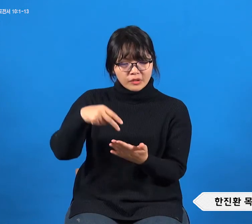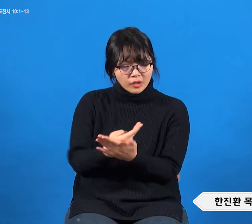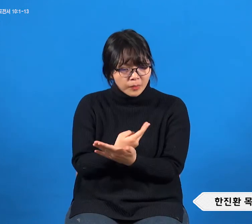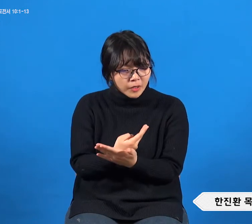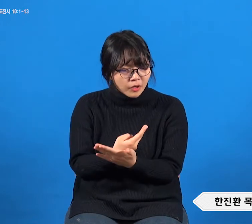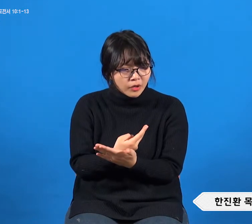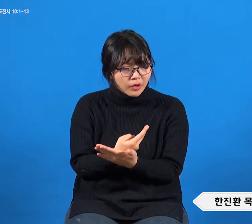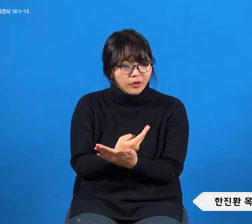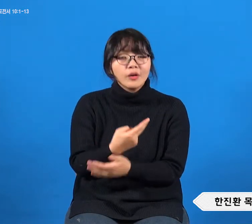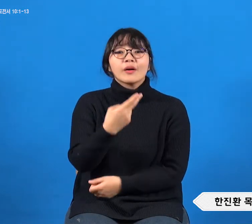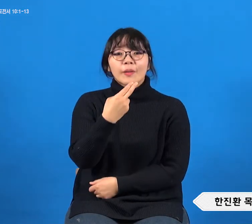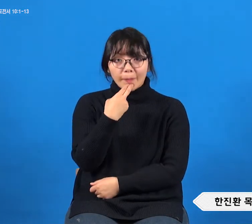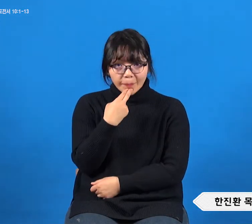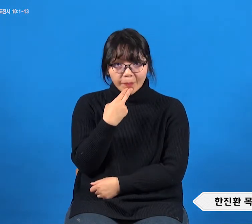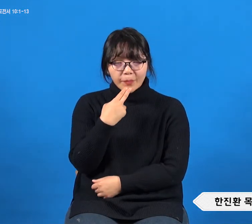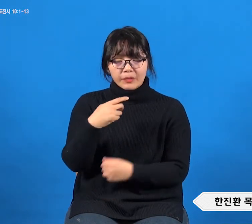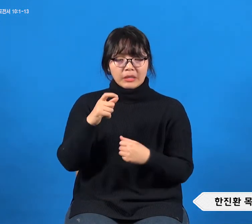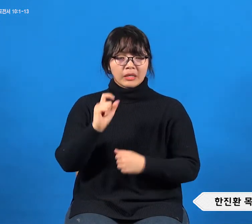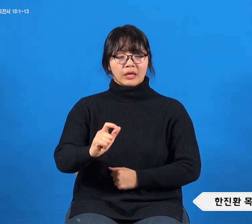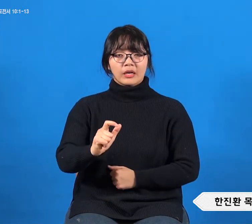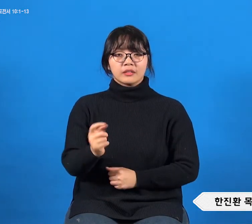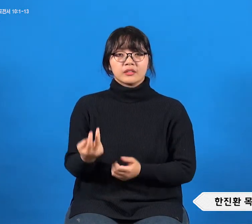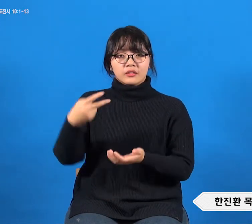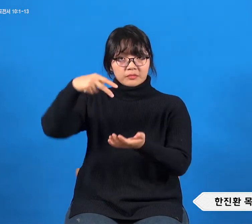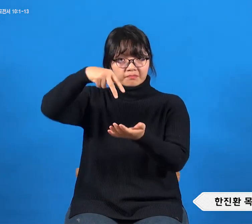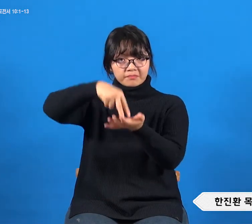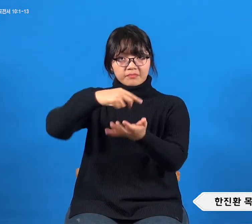넘어지지 않고 든든히 서 있기를